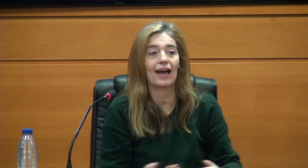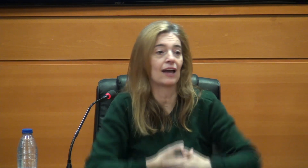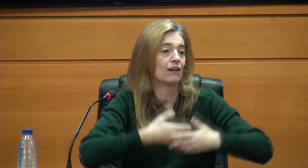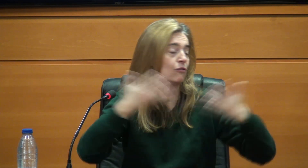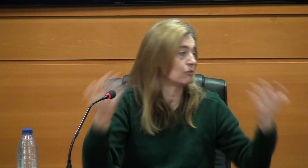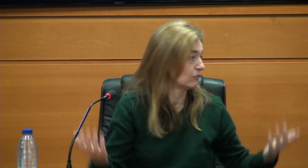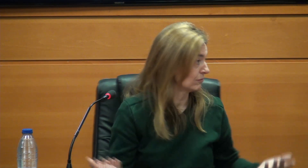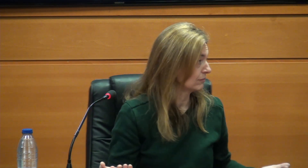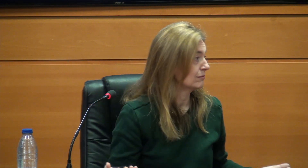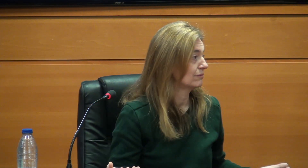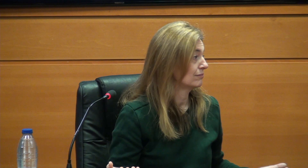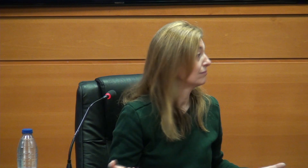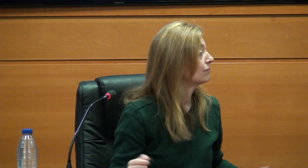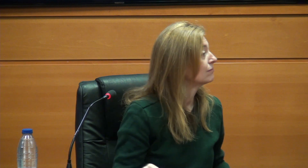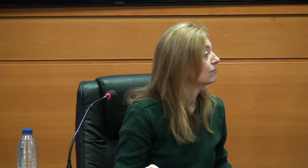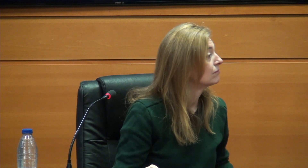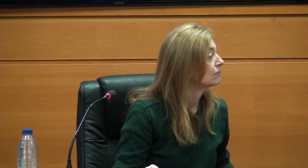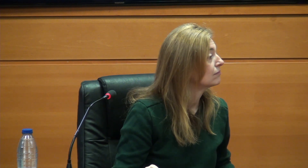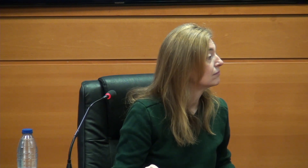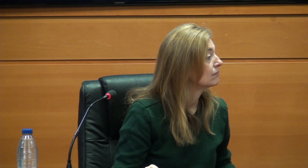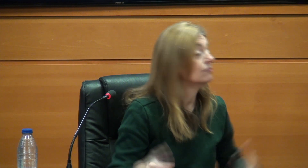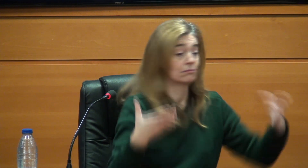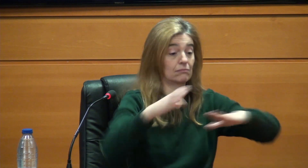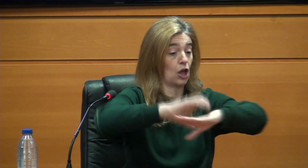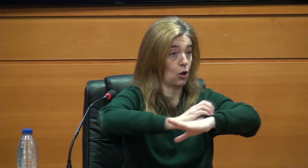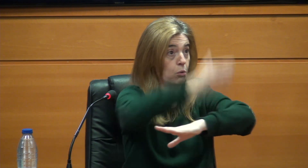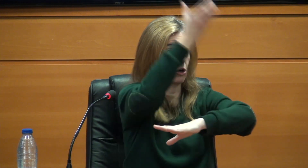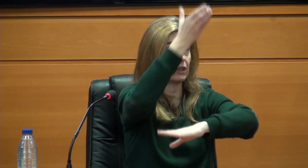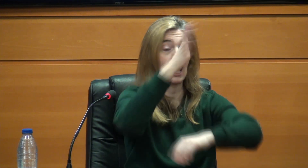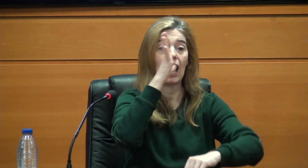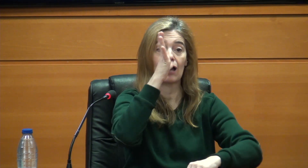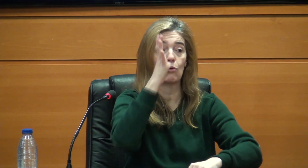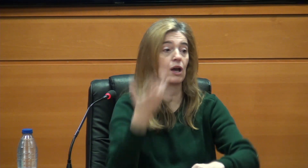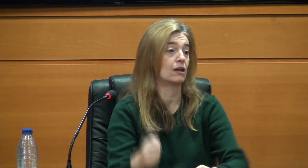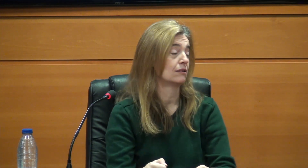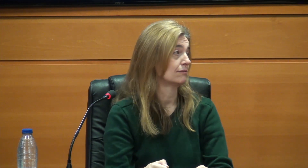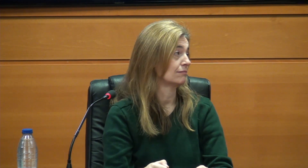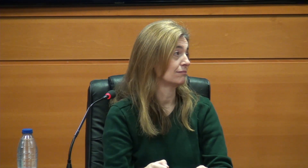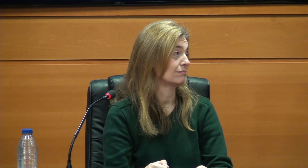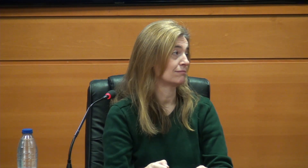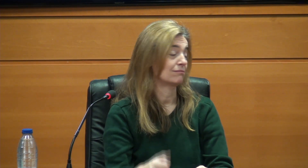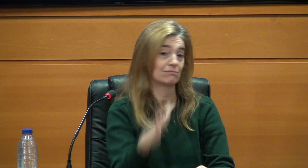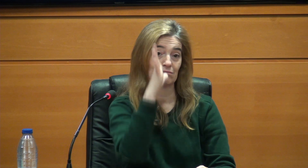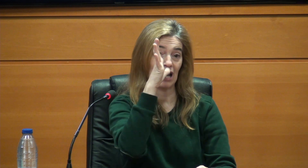zapato de primavera botas de agua bota de agua vale